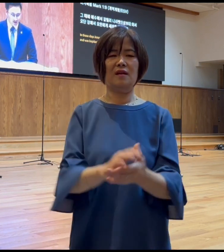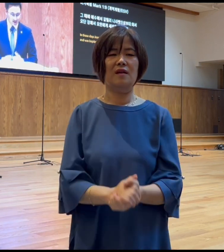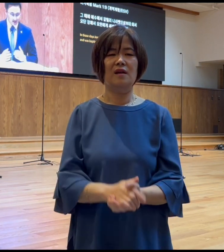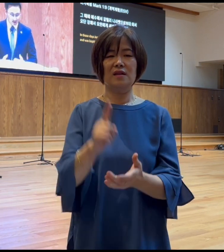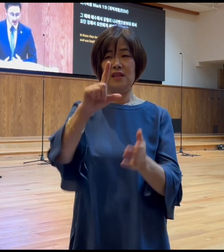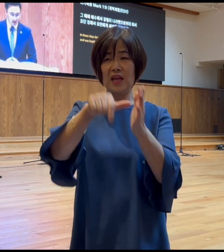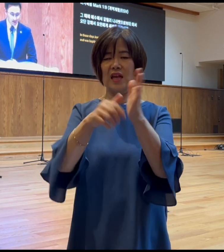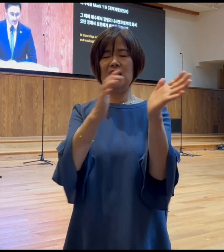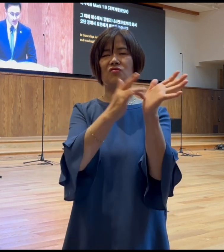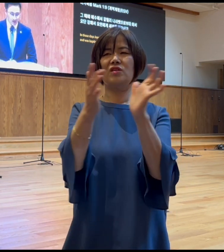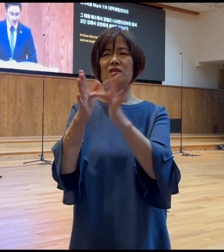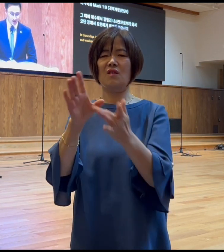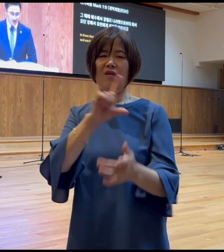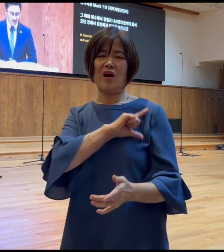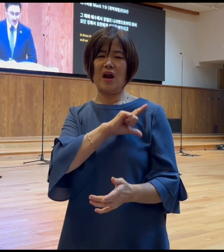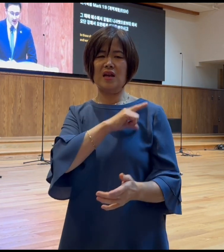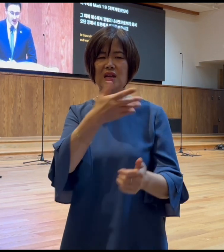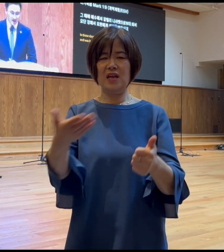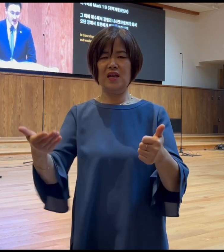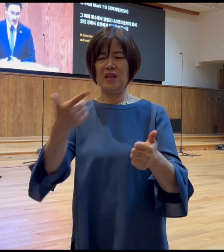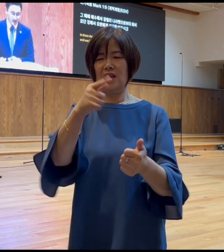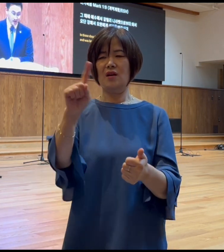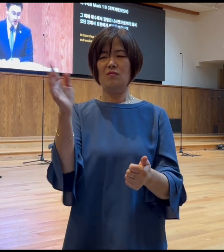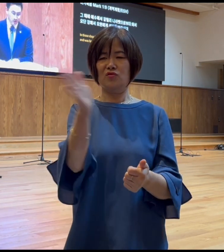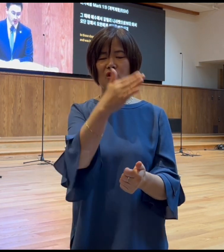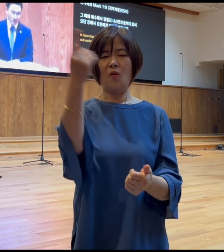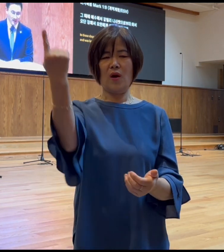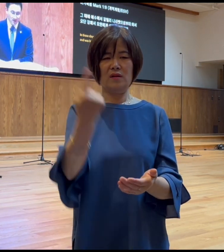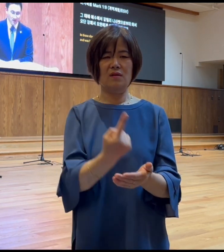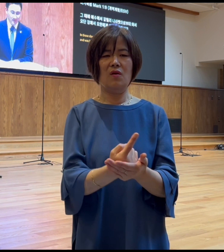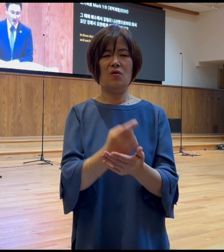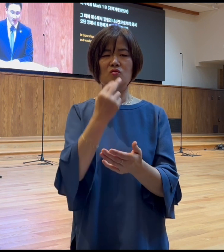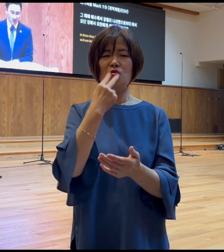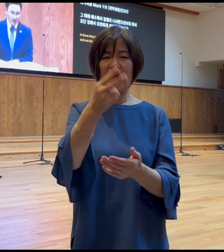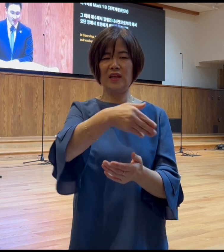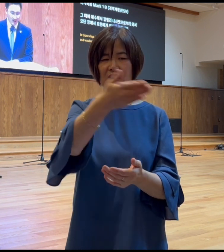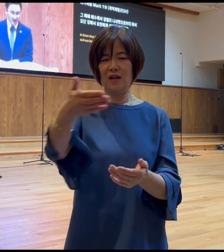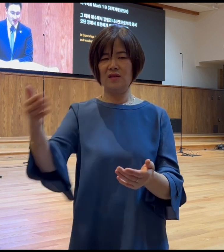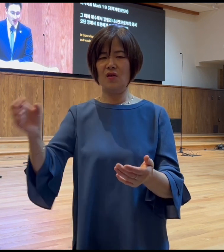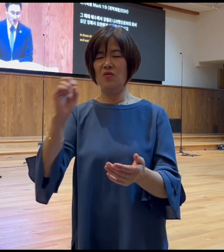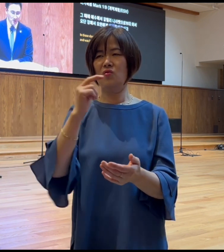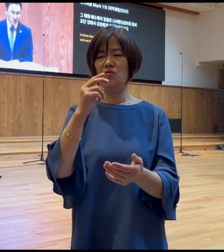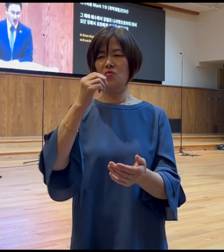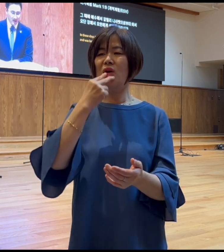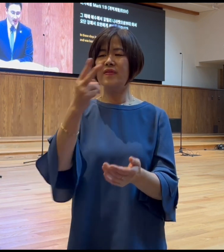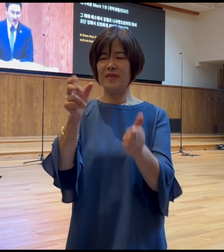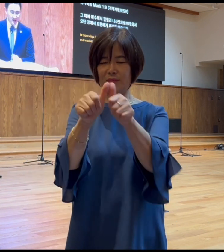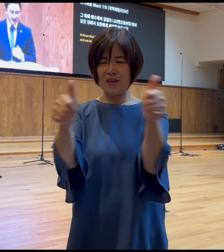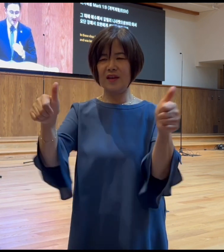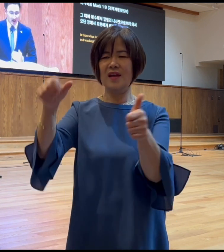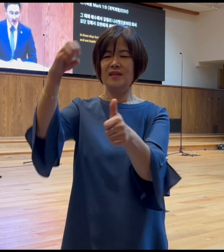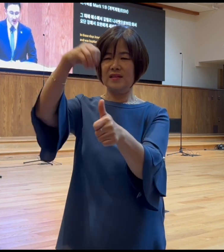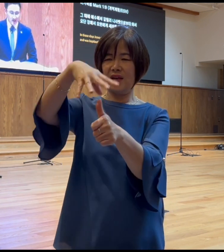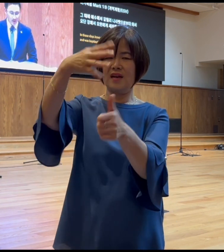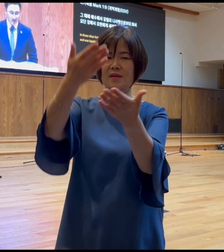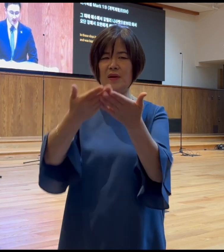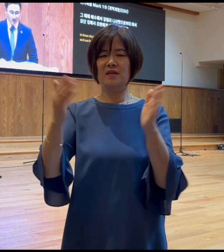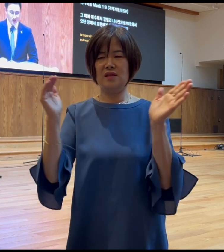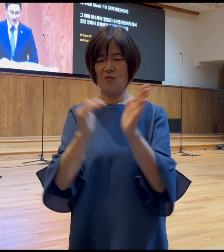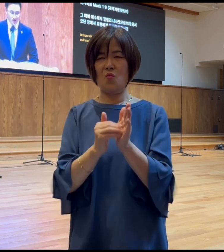시작. 그때에 예수께서 갈릴리 나사렛으로부터 와서 요단강에서 요한에게